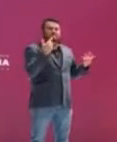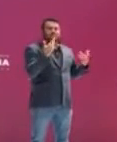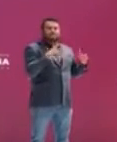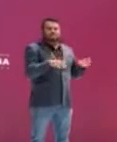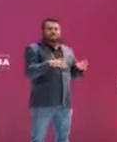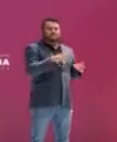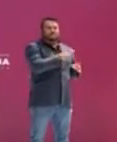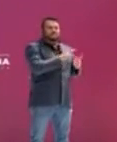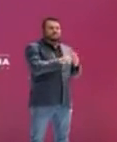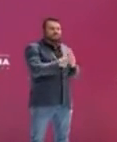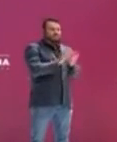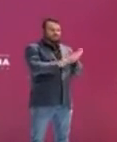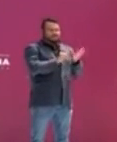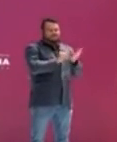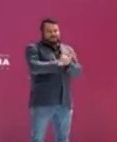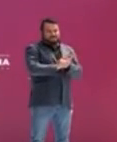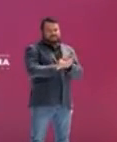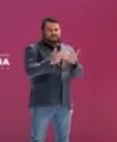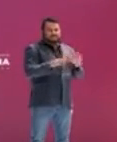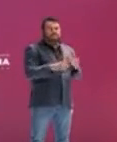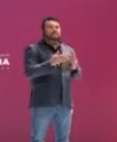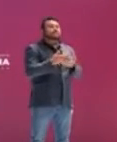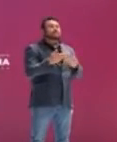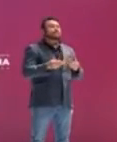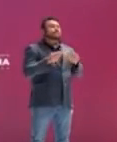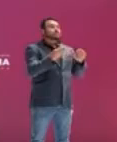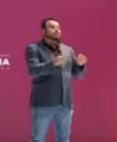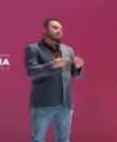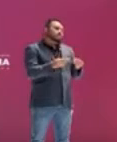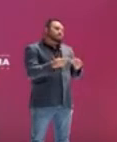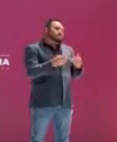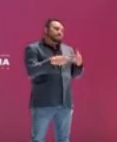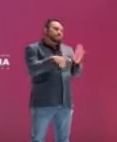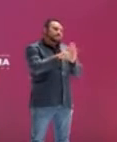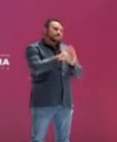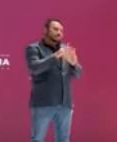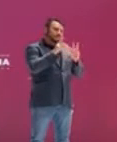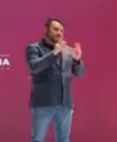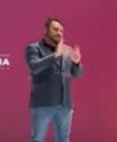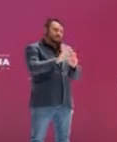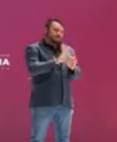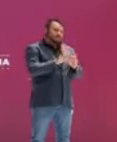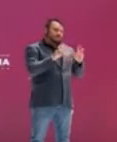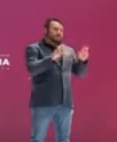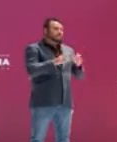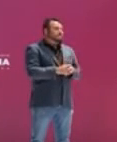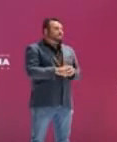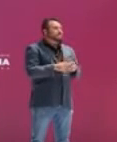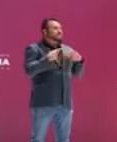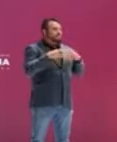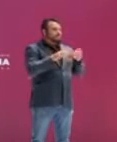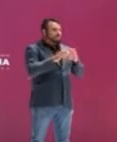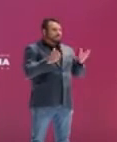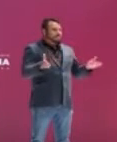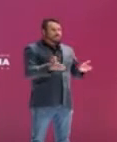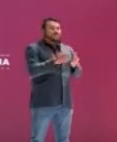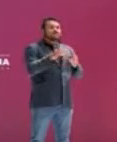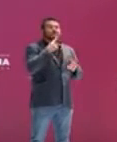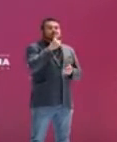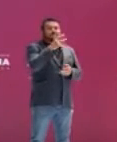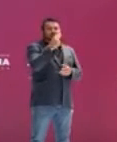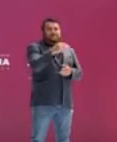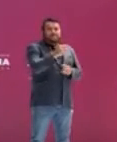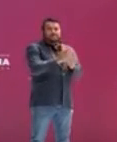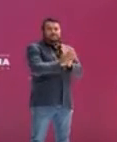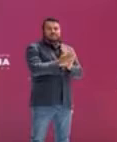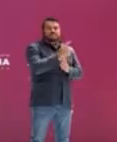llevar a cabo la entrega simbólica de los siguientes impulsos al autoempleo. Por favor, cuando escuchen su nombre, pasen al